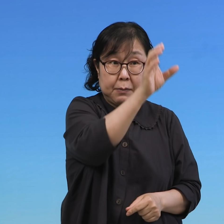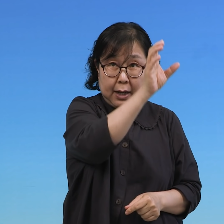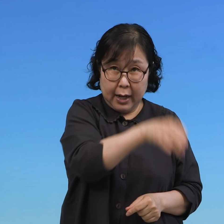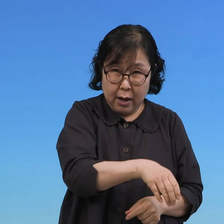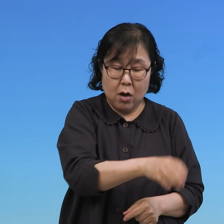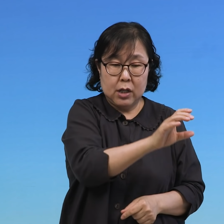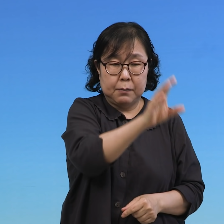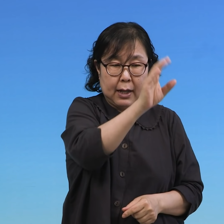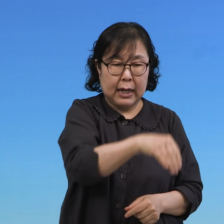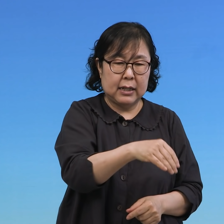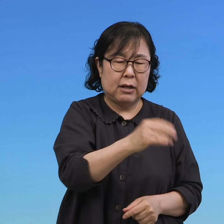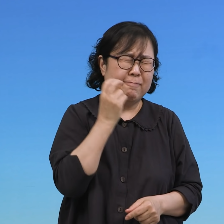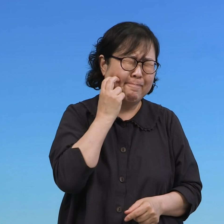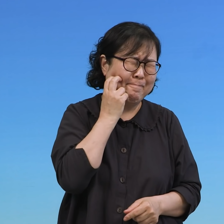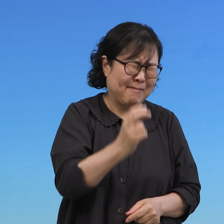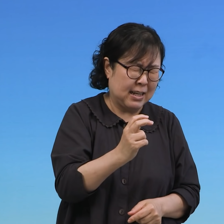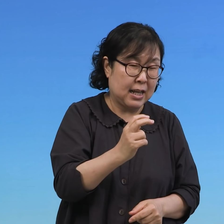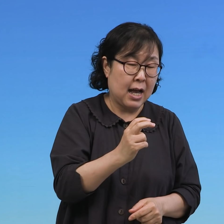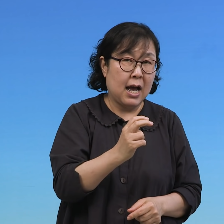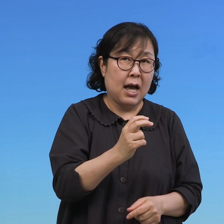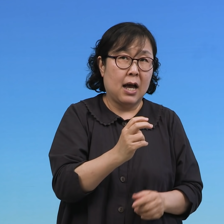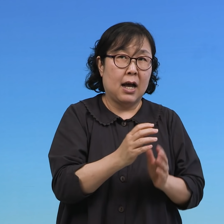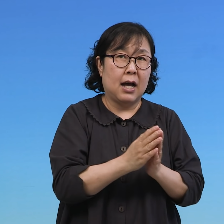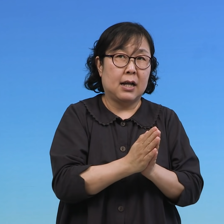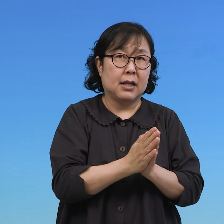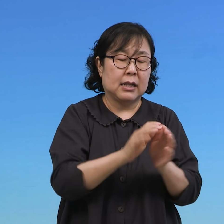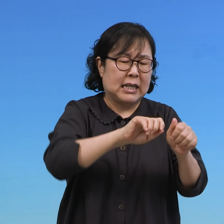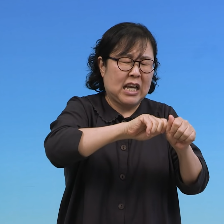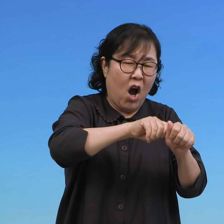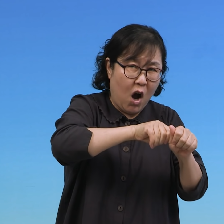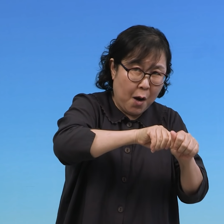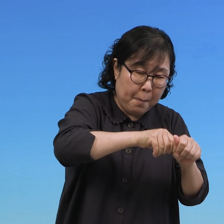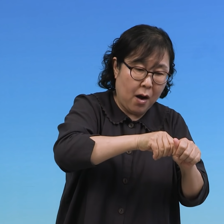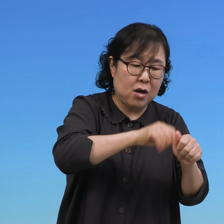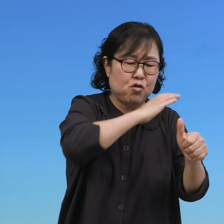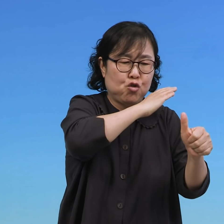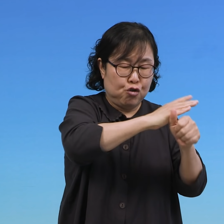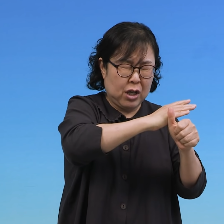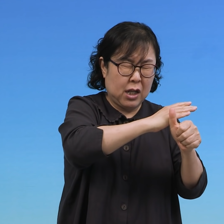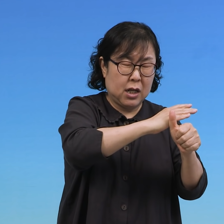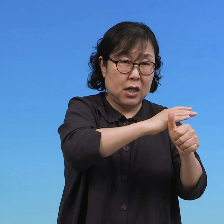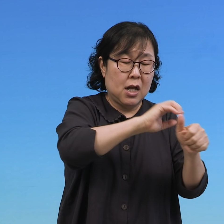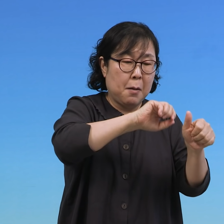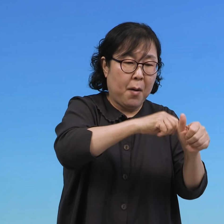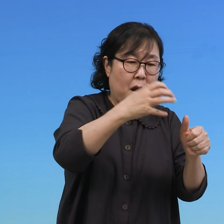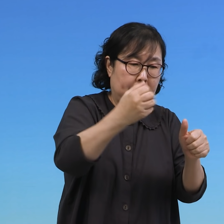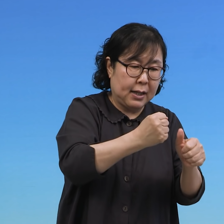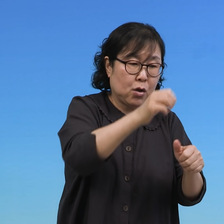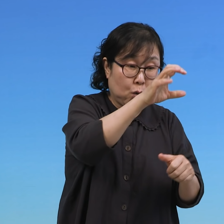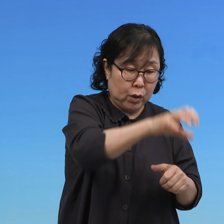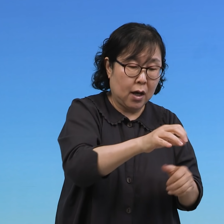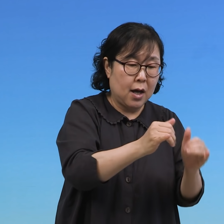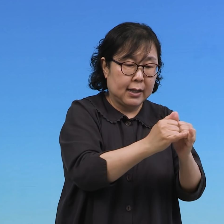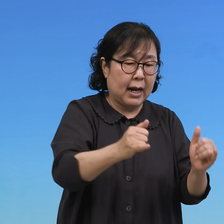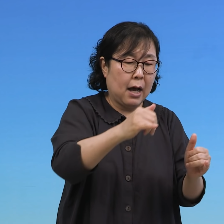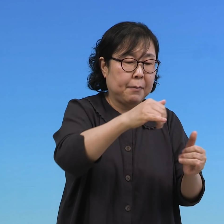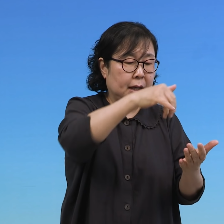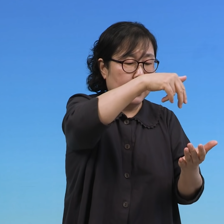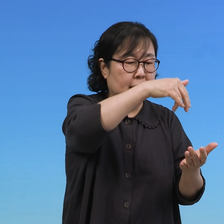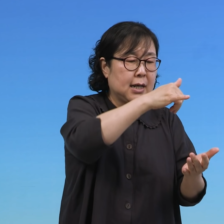장소입니다. 가장 흉악한 죄수를 가장 참혹하게 죽이는 형틀입니다. 도저히 사람이 있을 곳이